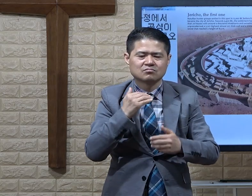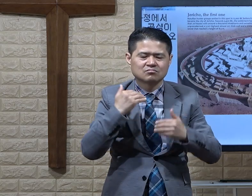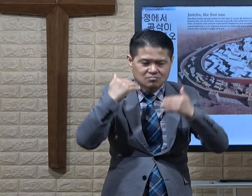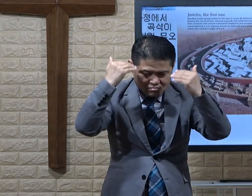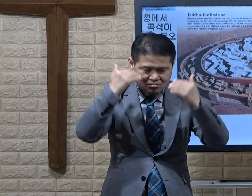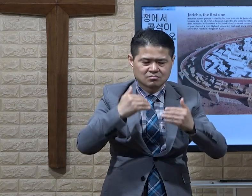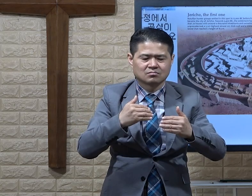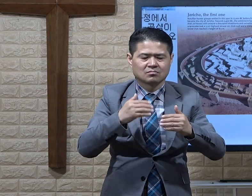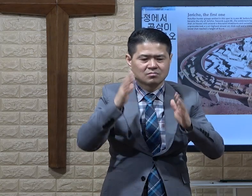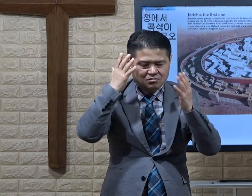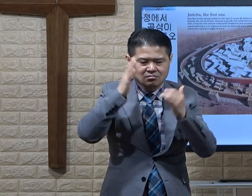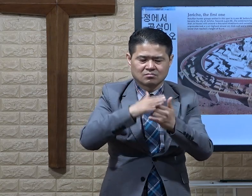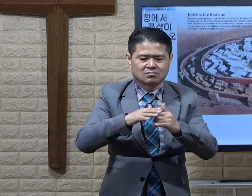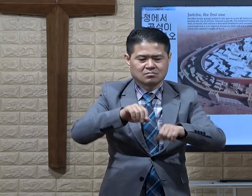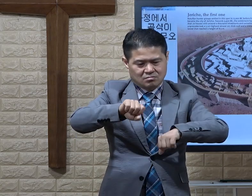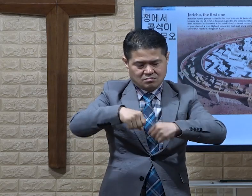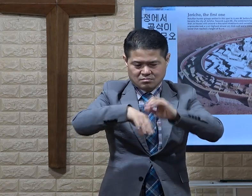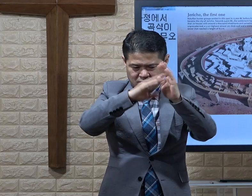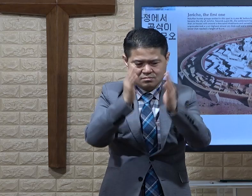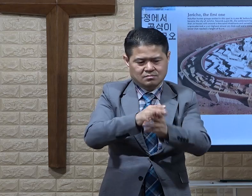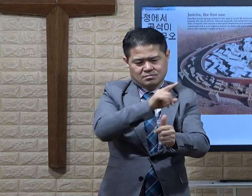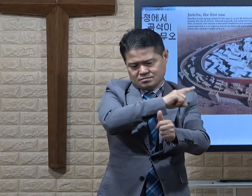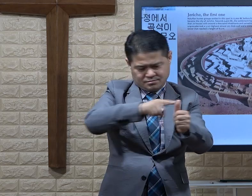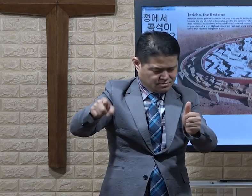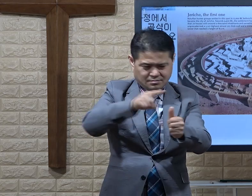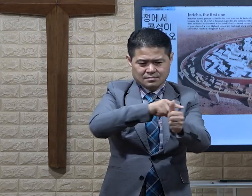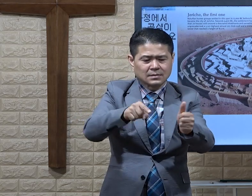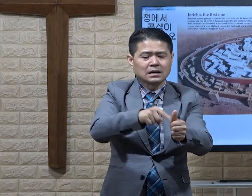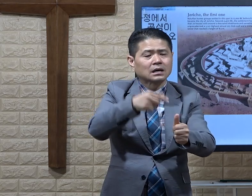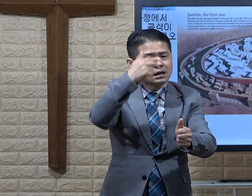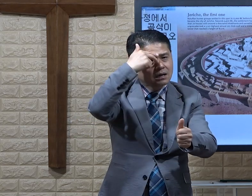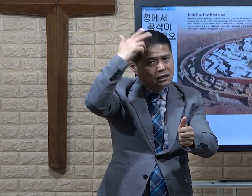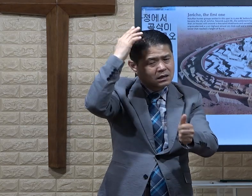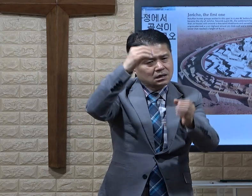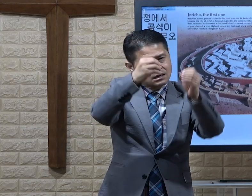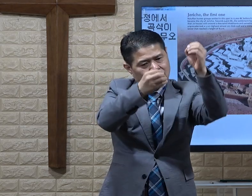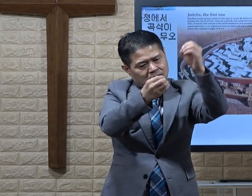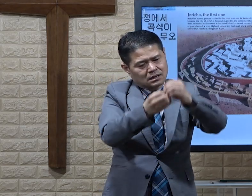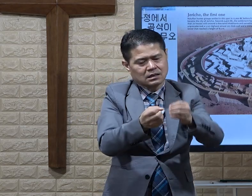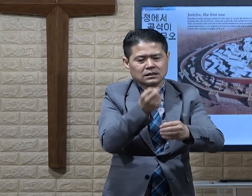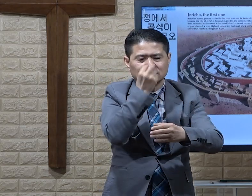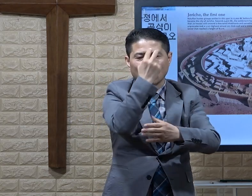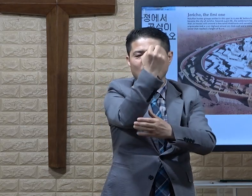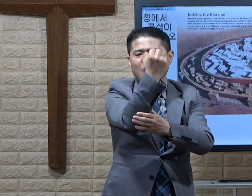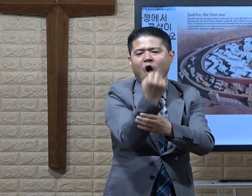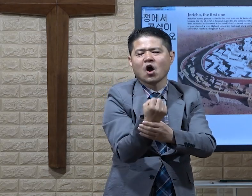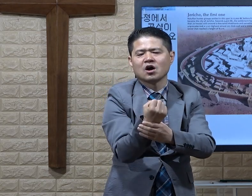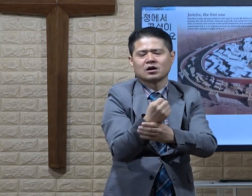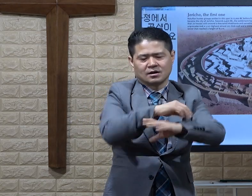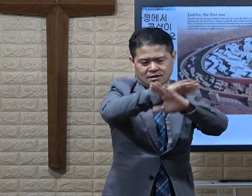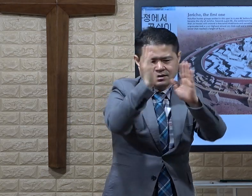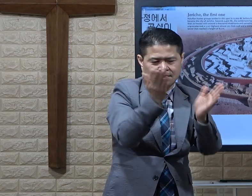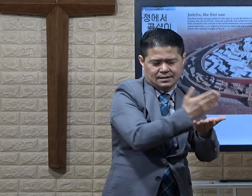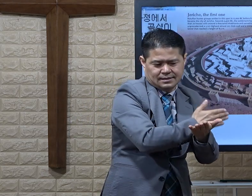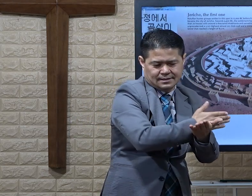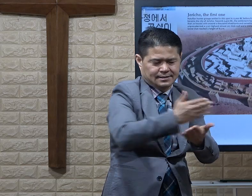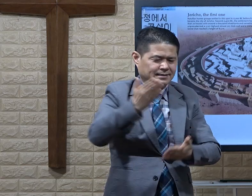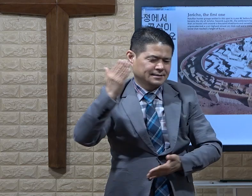연장자나 노인들이나 다 모두 다 죽일 수 있다. 그것은 썩은 것들이기 때문에 모든